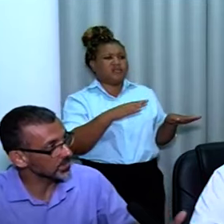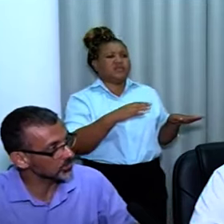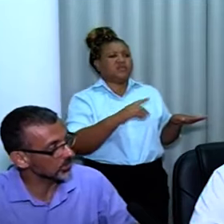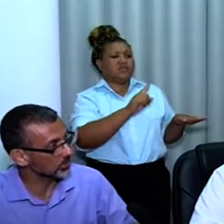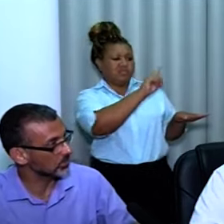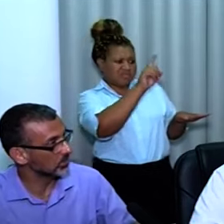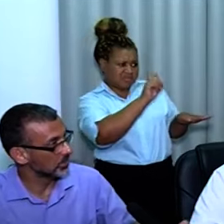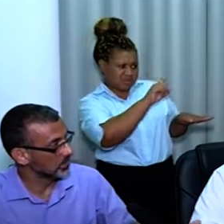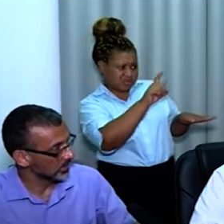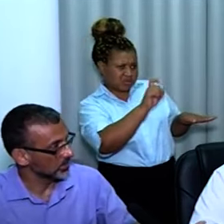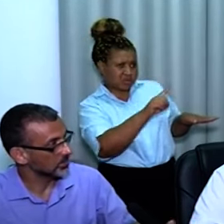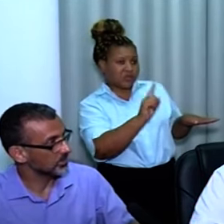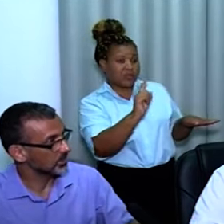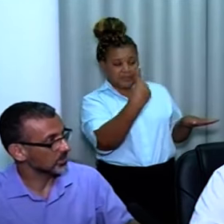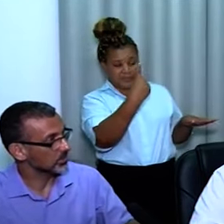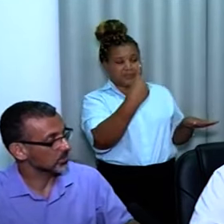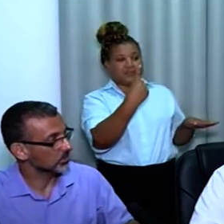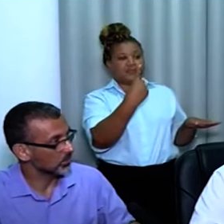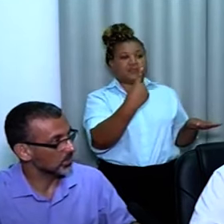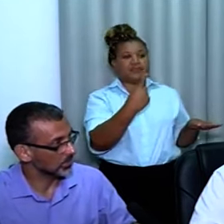mises,